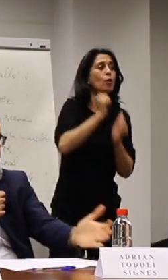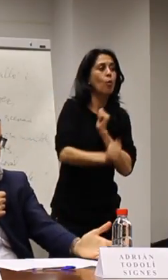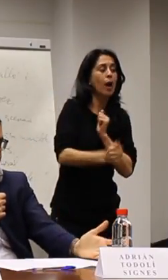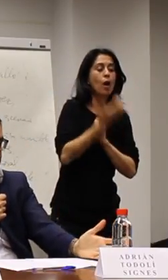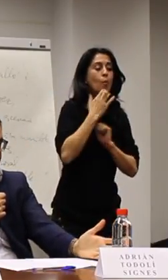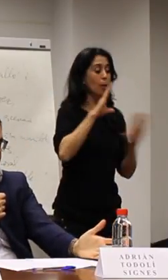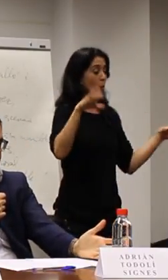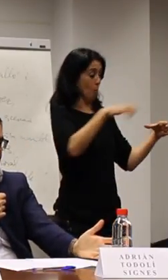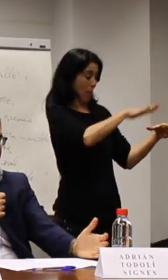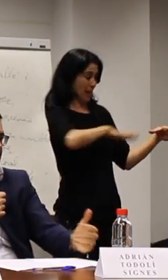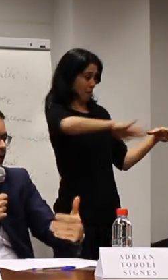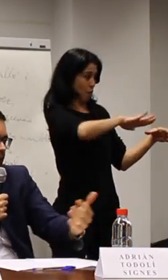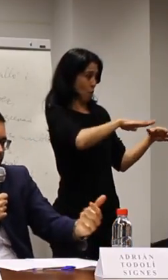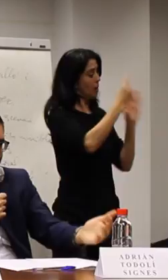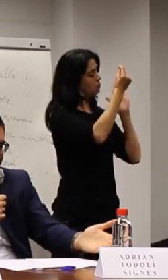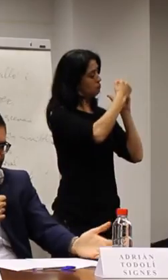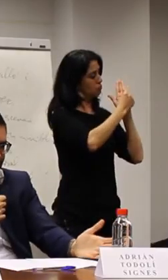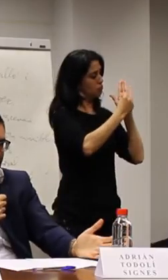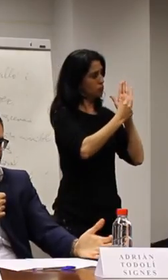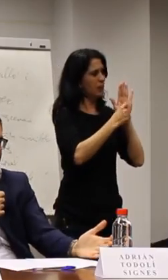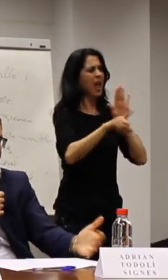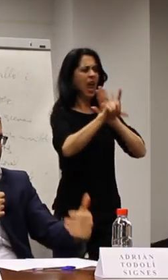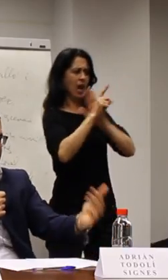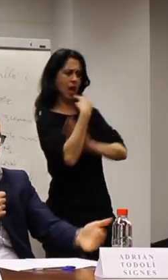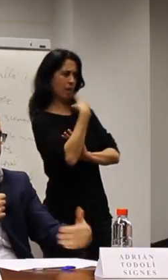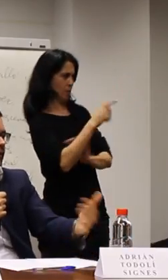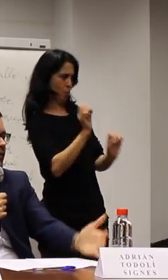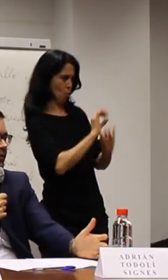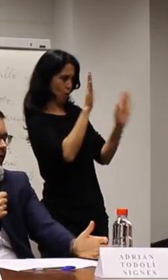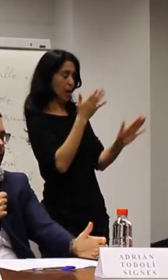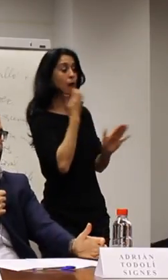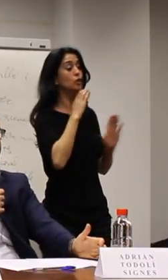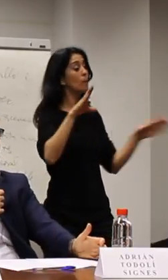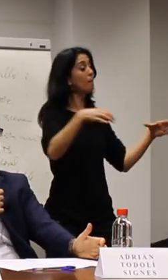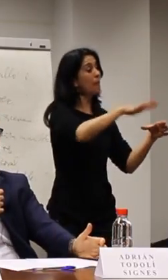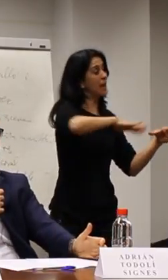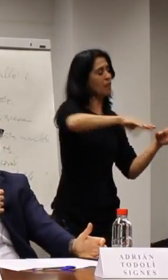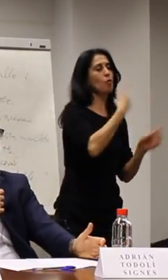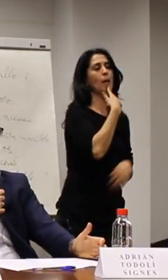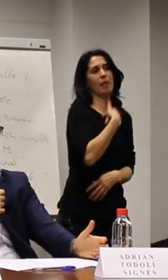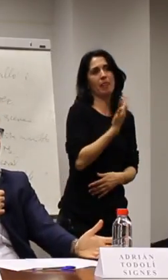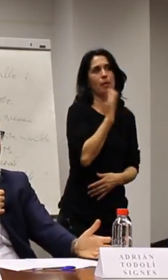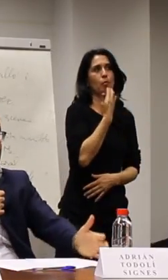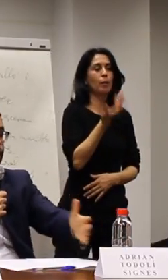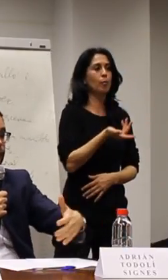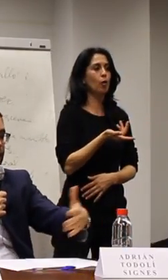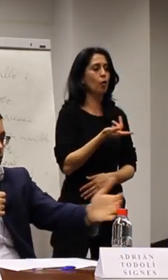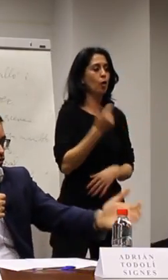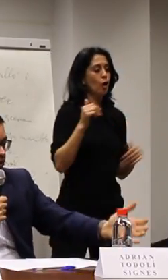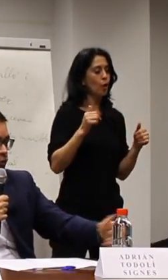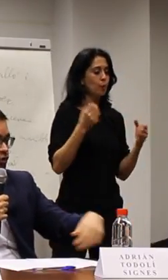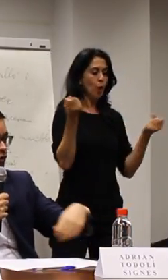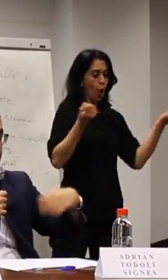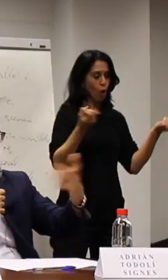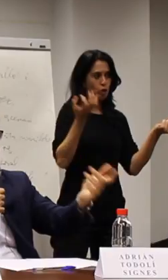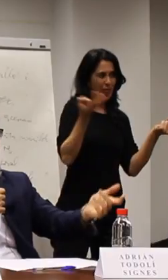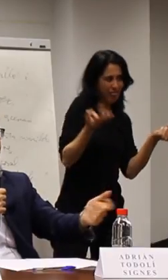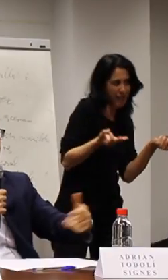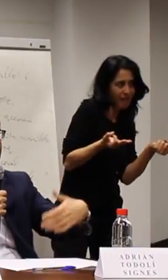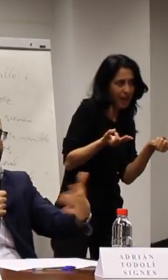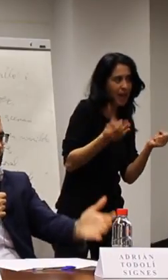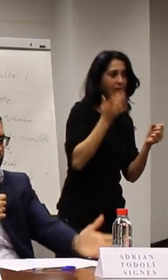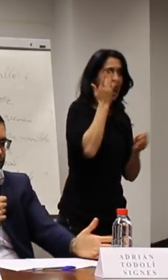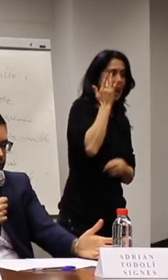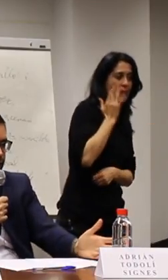dando instrucciones, la ley ya lo deja bastante claro. Es decir, si la plataforma me dice, pues cómo debe estar mi coche, o si yo debo de